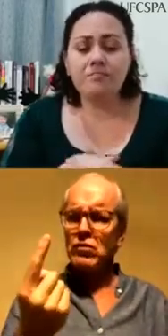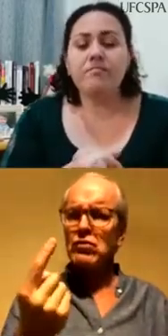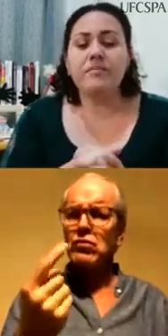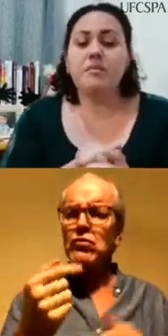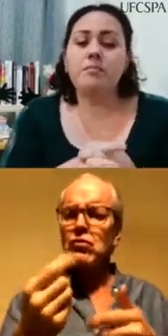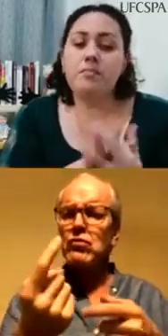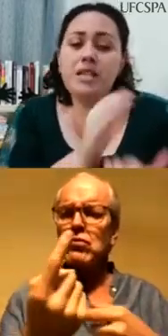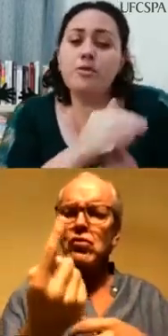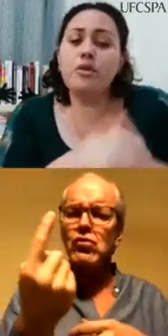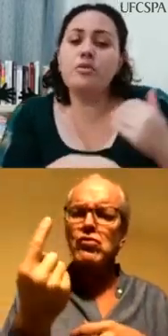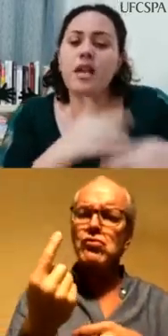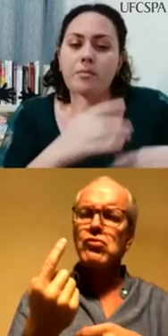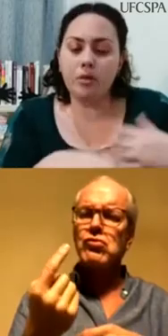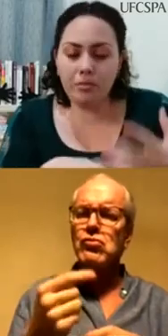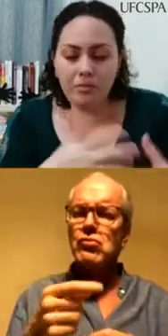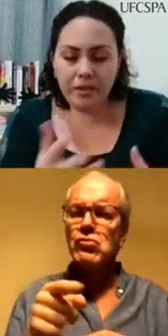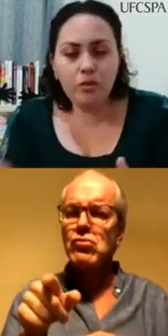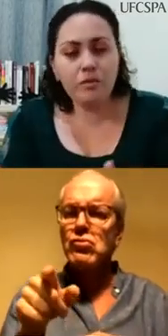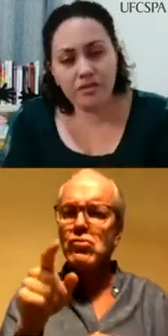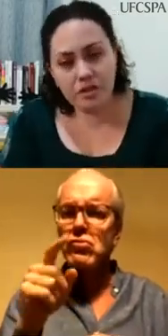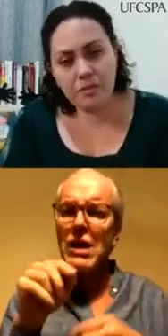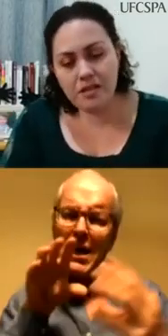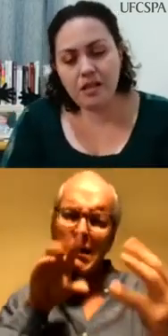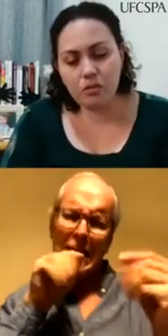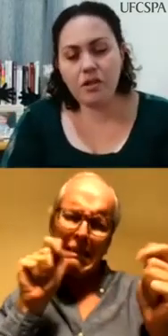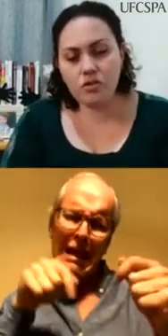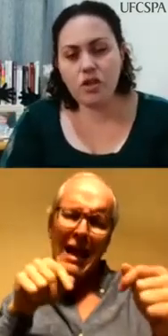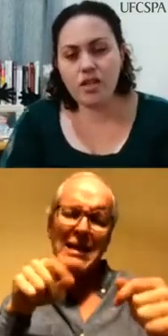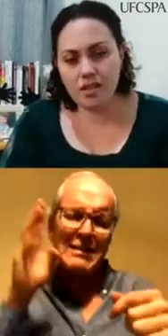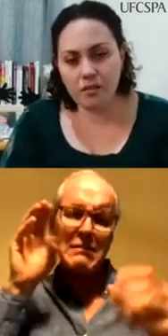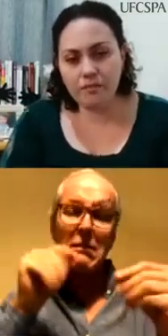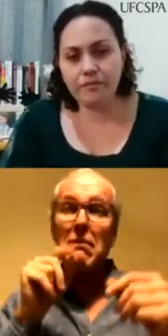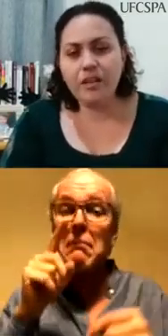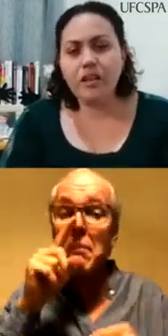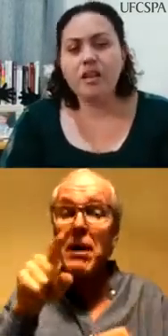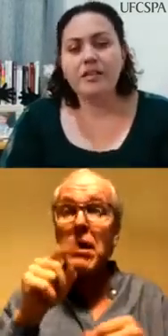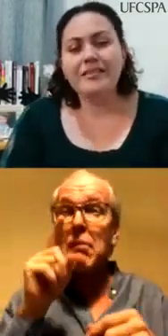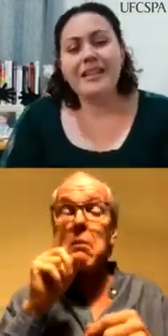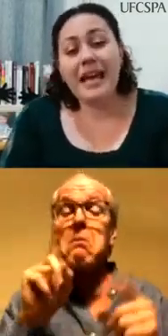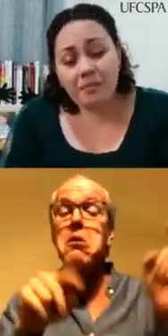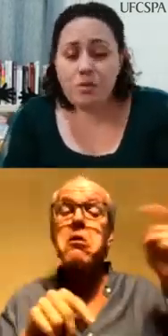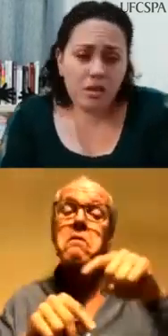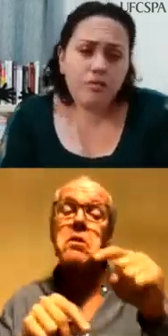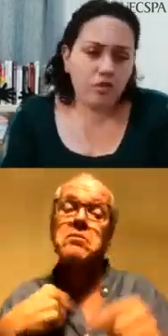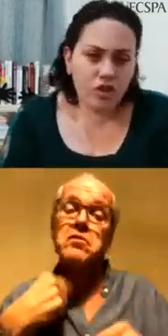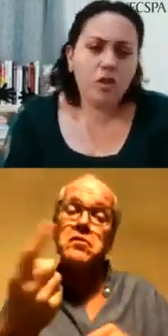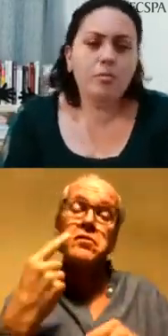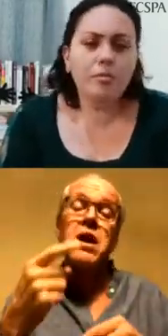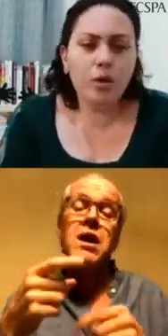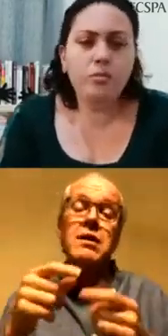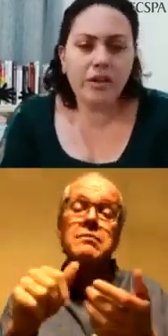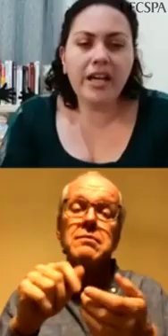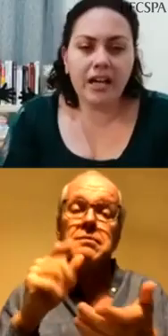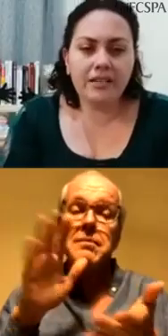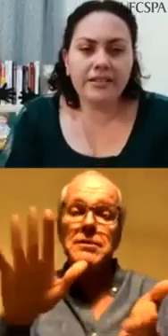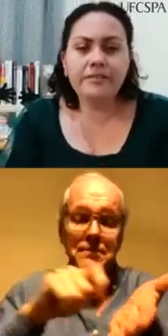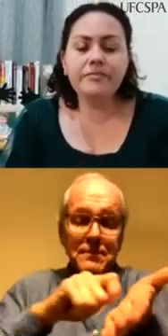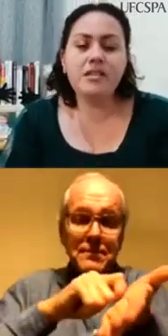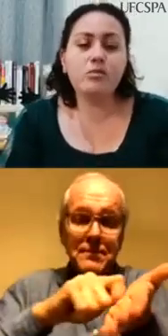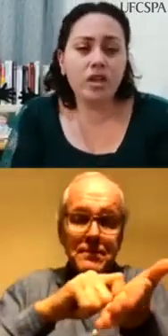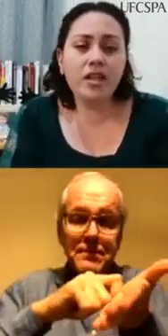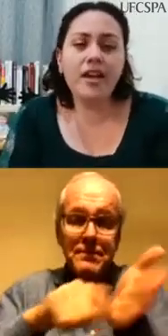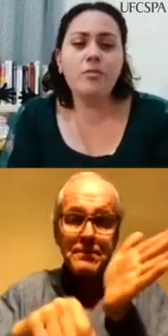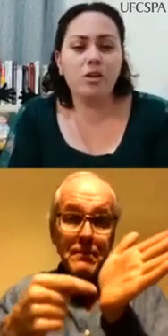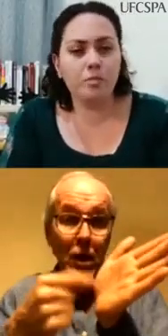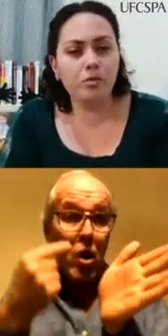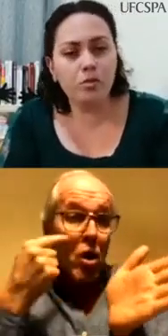vez, né, mesmo indo sempre com a minha mãe, uma vez eu precisei ir no médico sozinho. Era possível, tinha como me comunicar, né? Mas